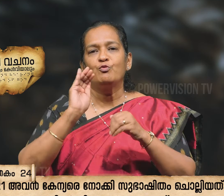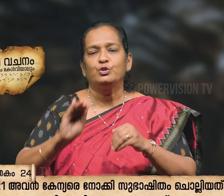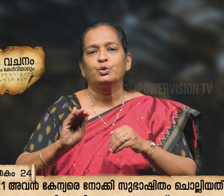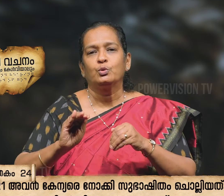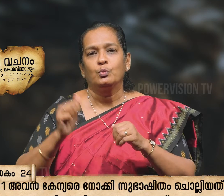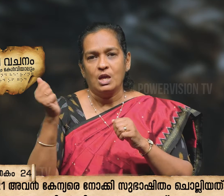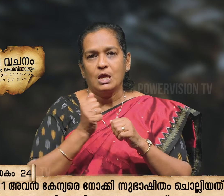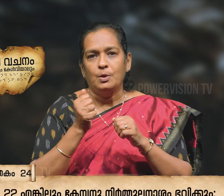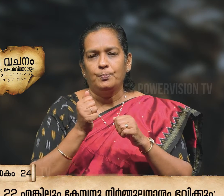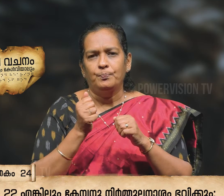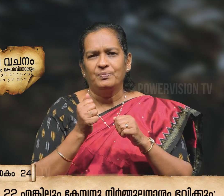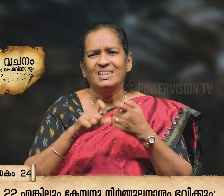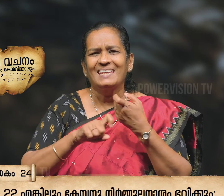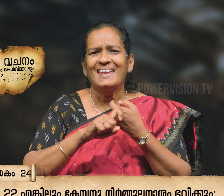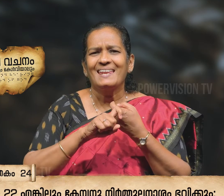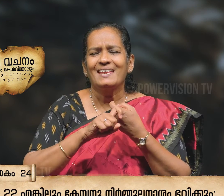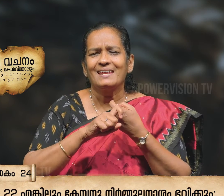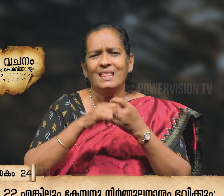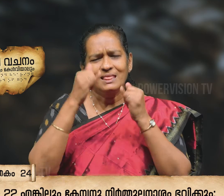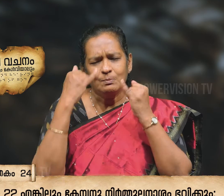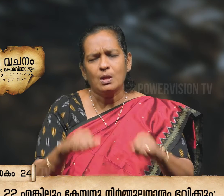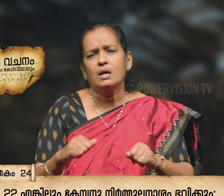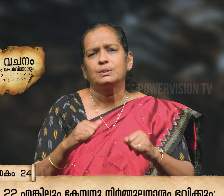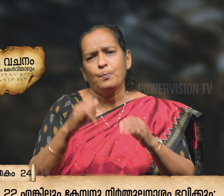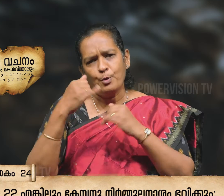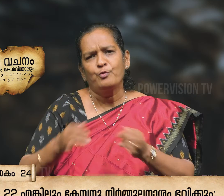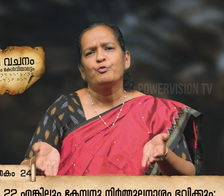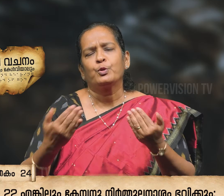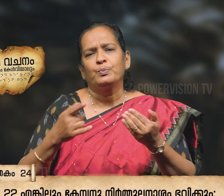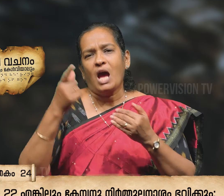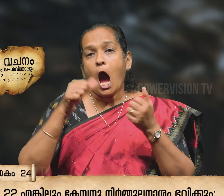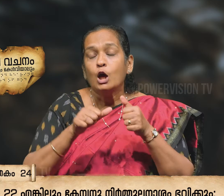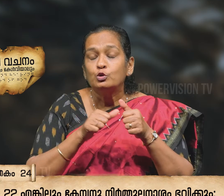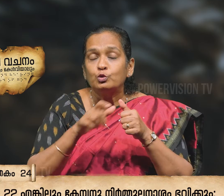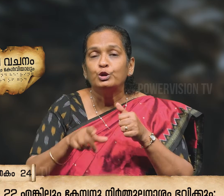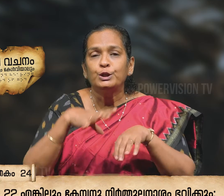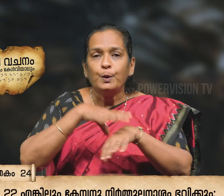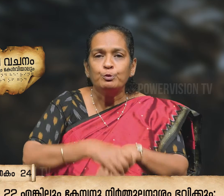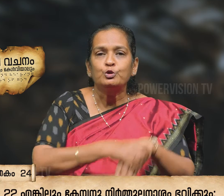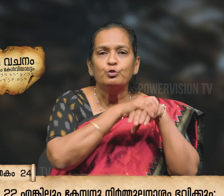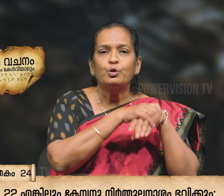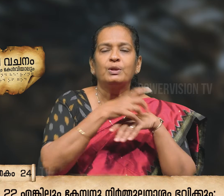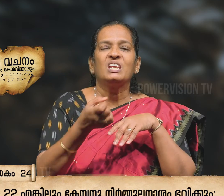വെച്ചിരിക്കുന്നു, എങ്കിലും കേന്യന് നിർമൂലനാശം ഭവിക്കും, അശൂർ നിന്നെ പിടിച്ചുകൊണ്ടുപോവാൻ ഇനി